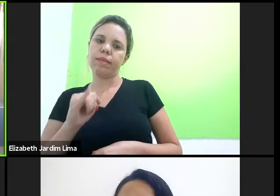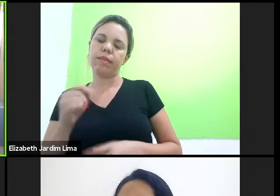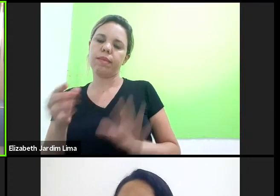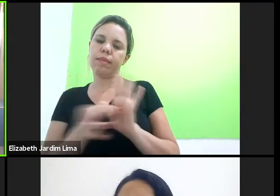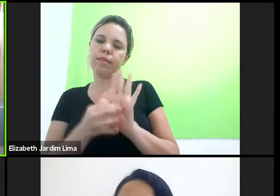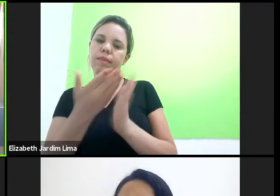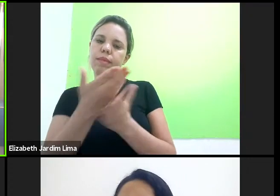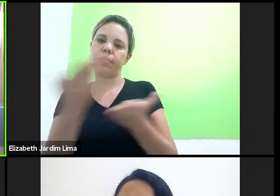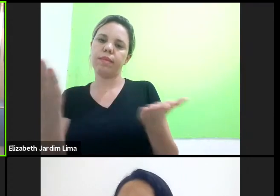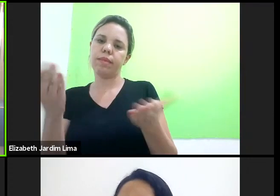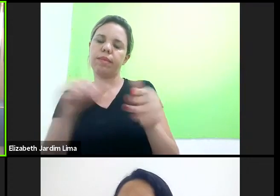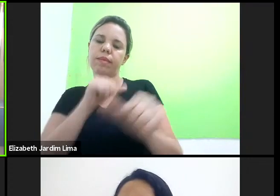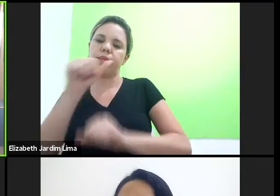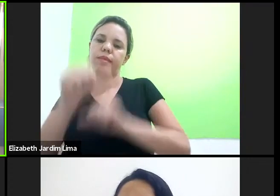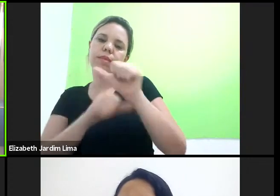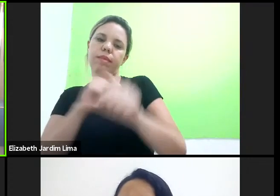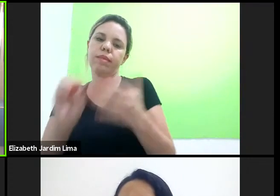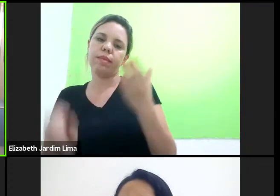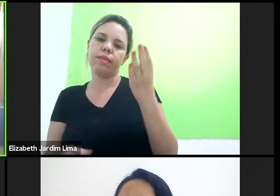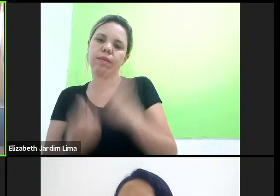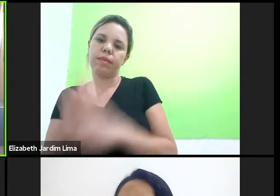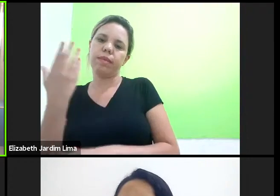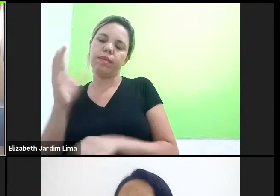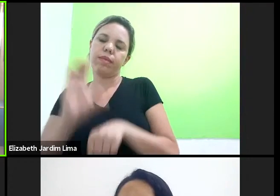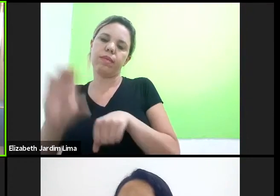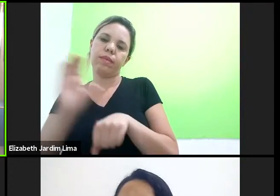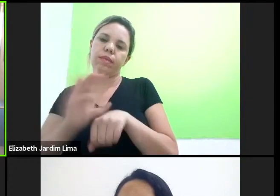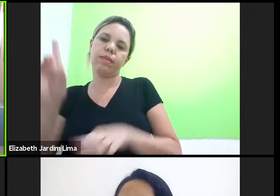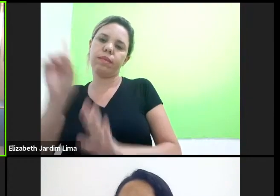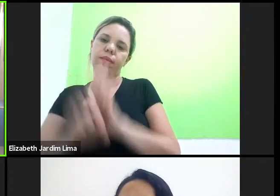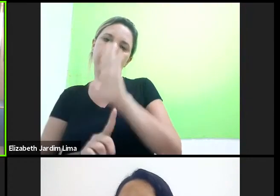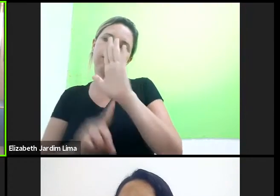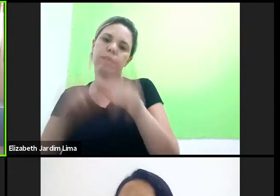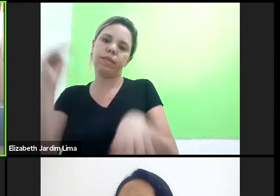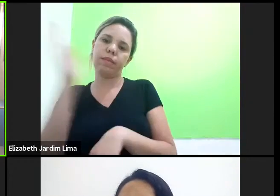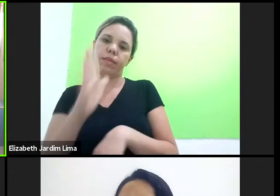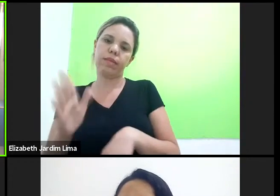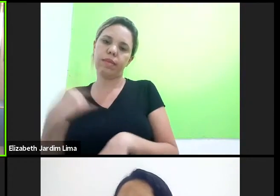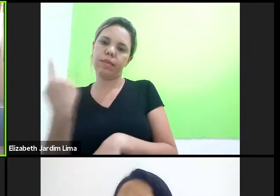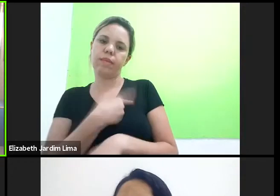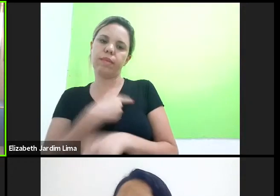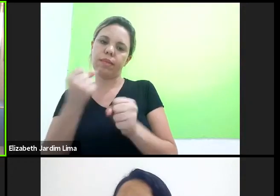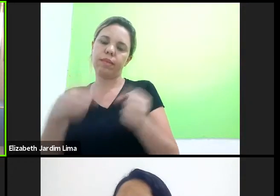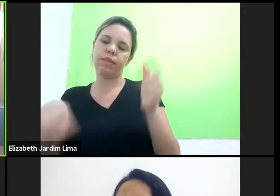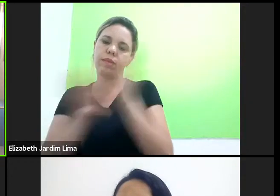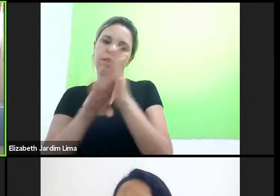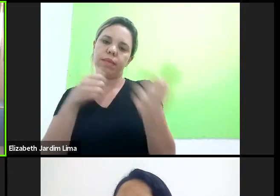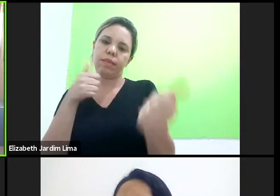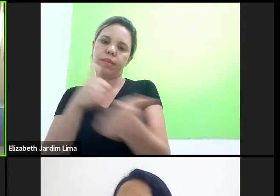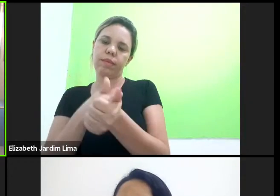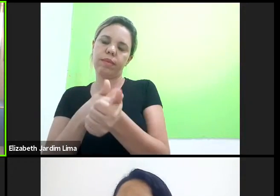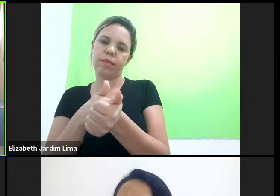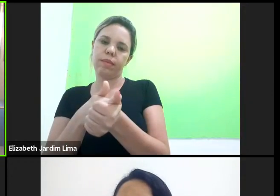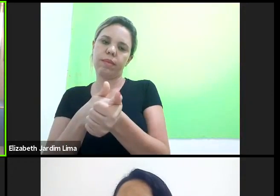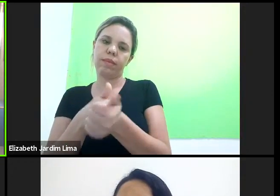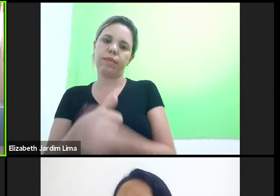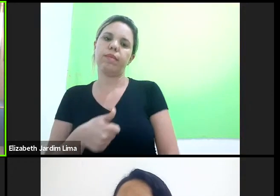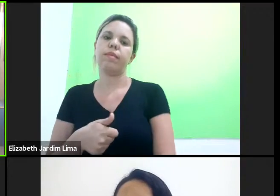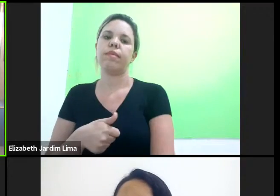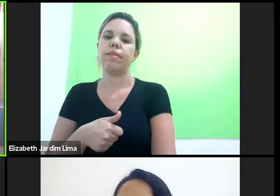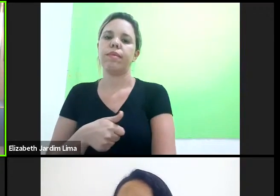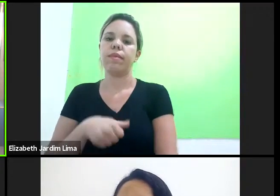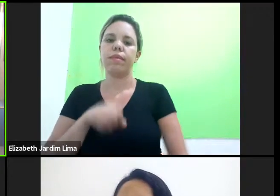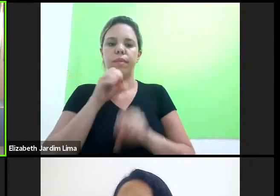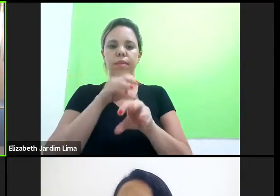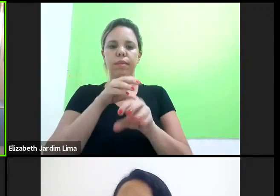que tipo de mudanças devem acontecer nos cursos de direito brasileiros para que a gente possa chegar mais perto de uma descolonização do ensino